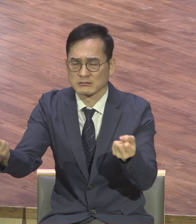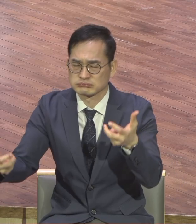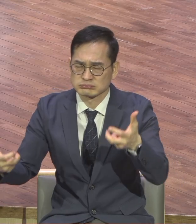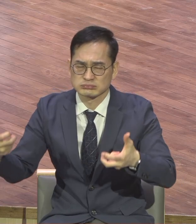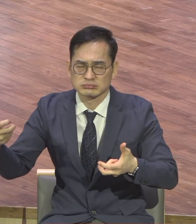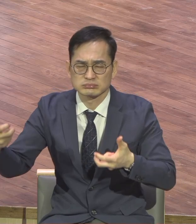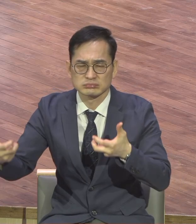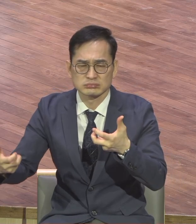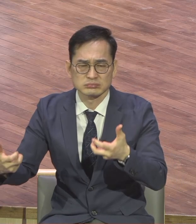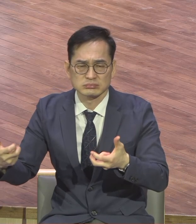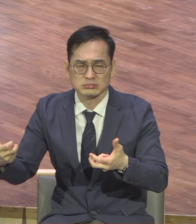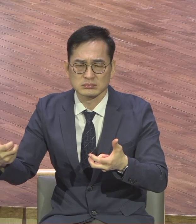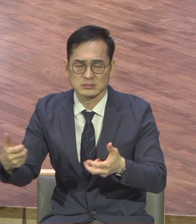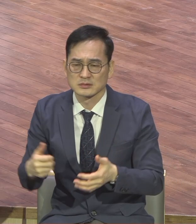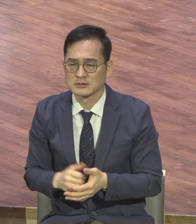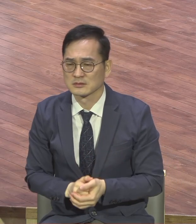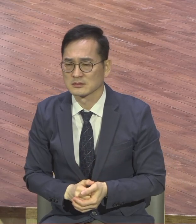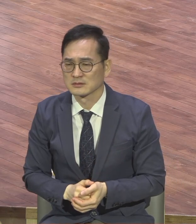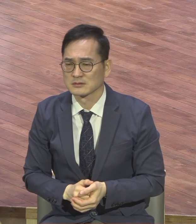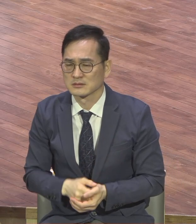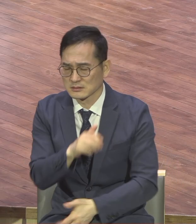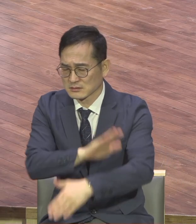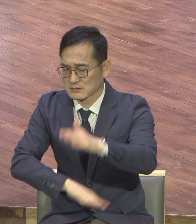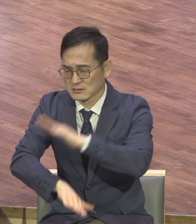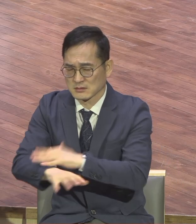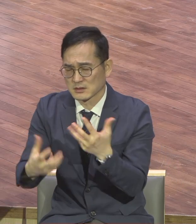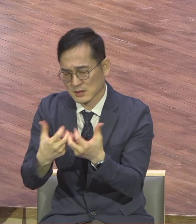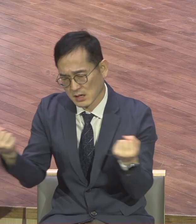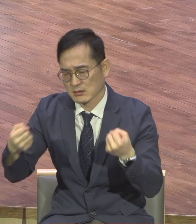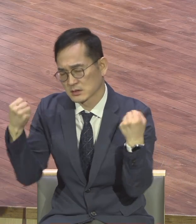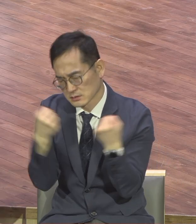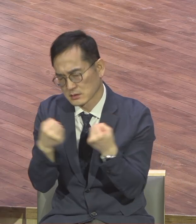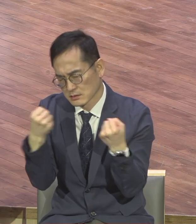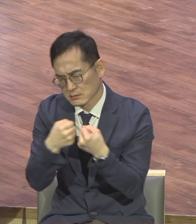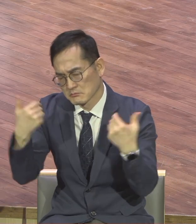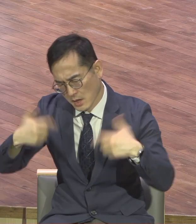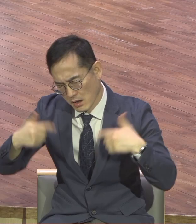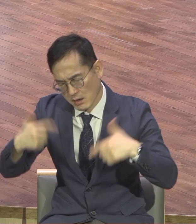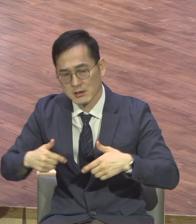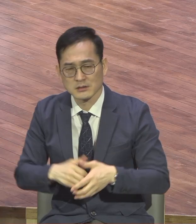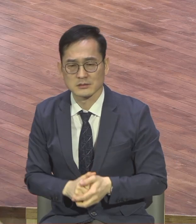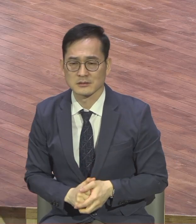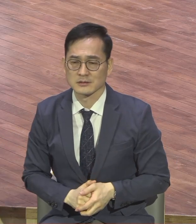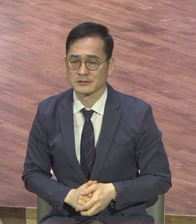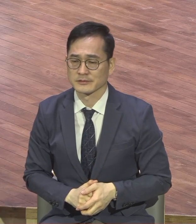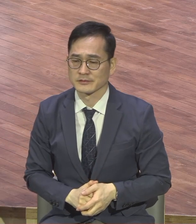있어요. 양분이 되어 있어요. 이제 보통 문제 아닙니다.